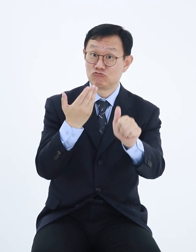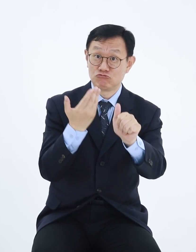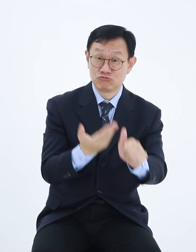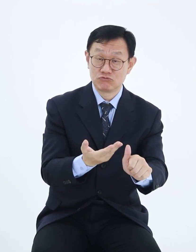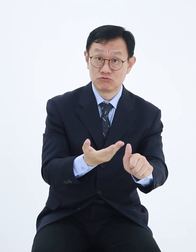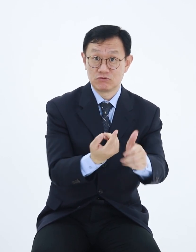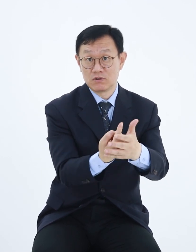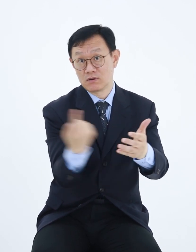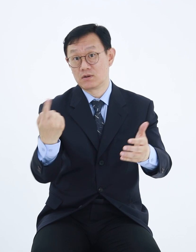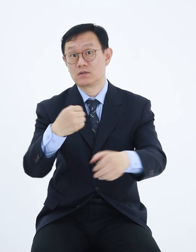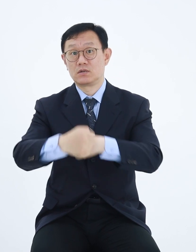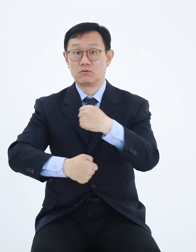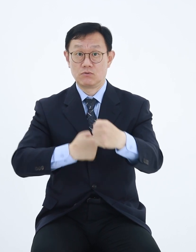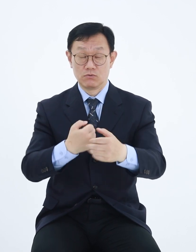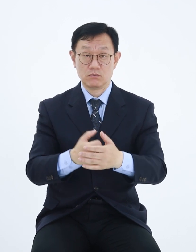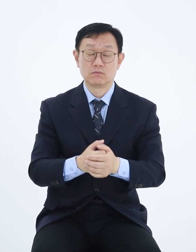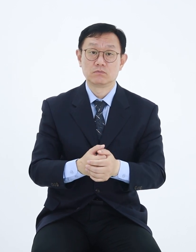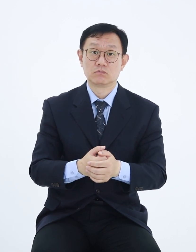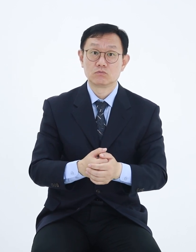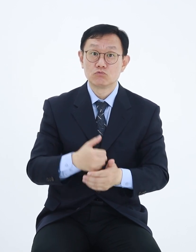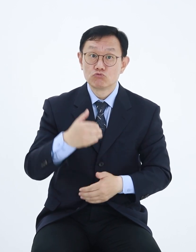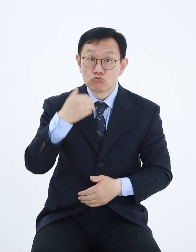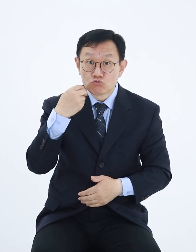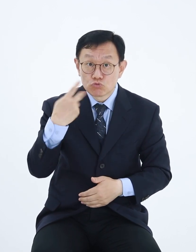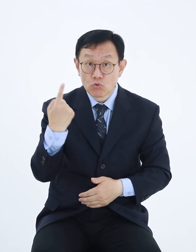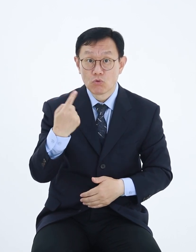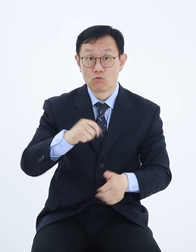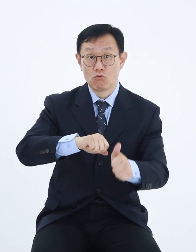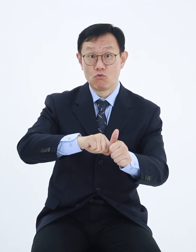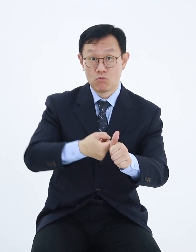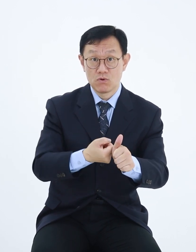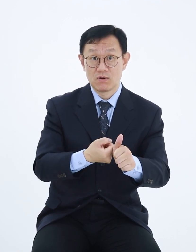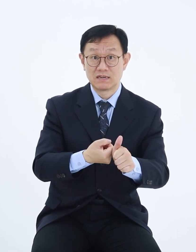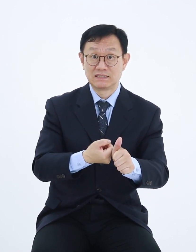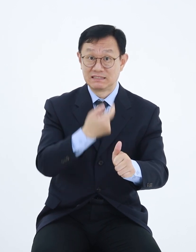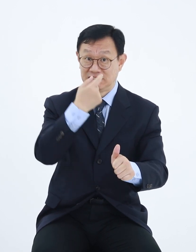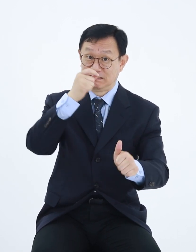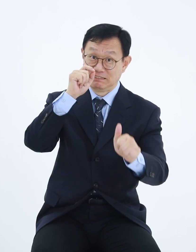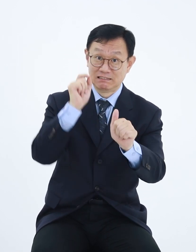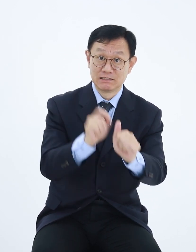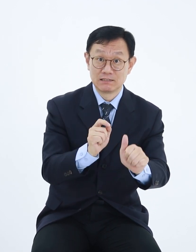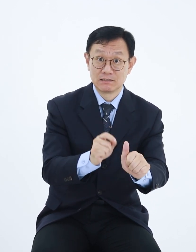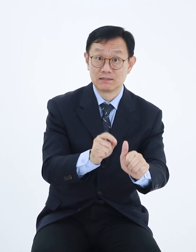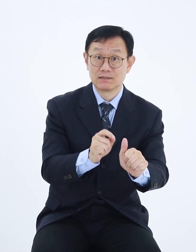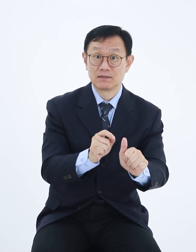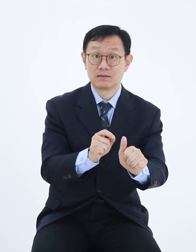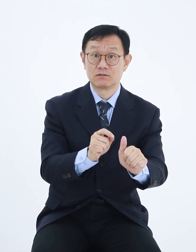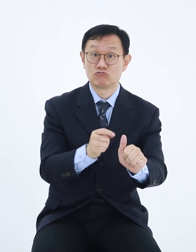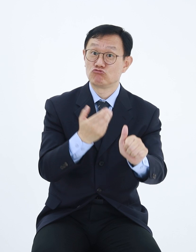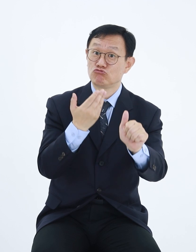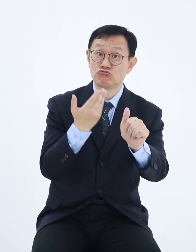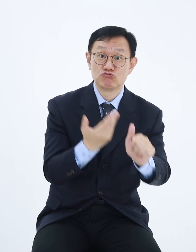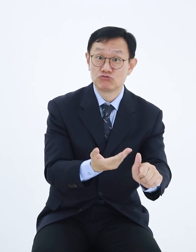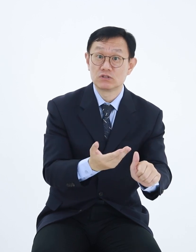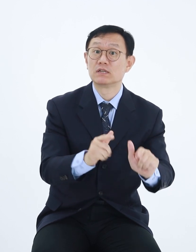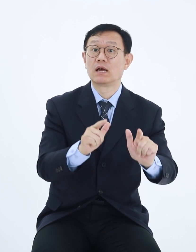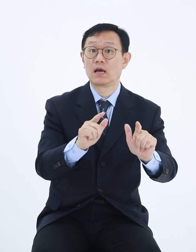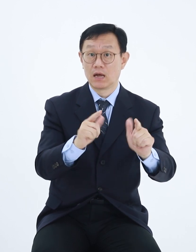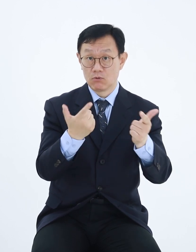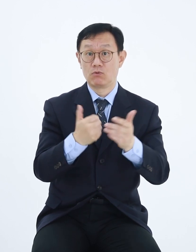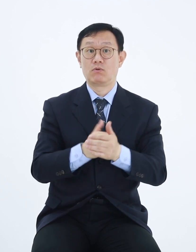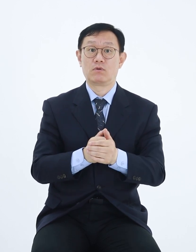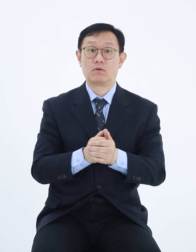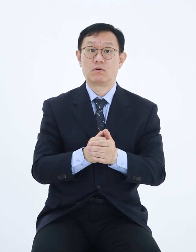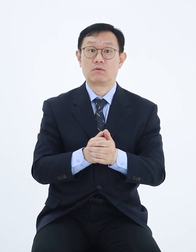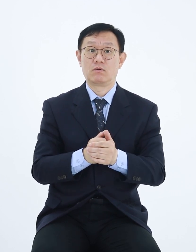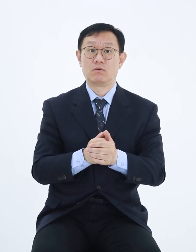처벌로부터의 자유 그 누구도 고문 또는 잔혹한 비인도적이거나 굴욕적인 대우나